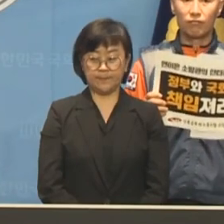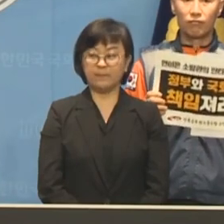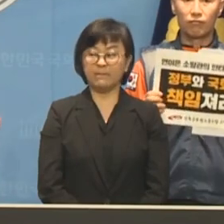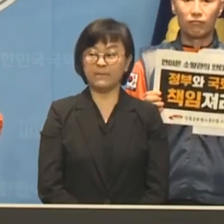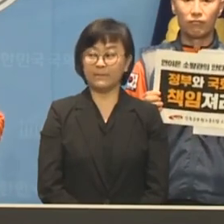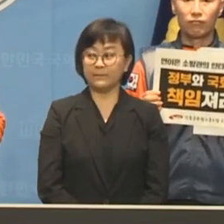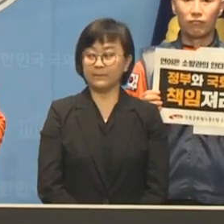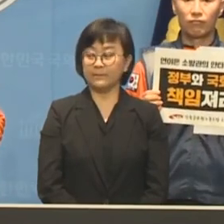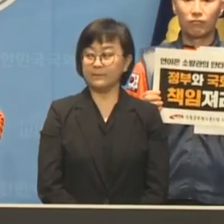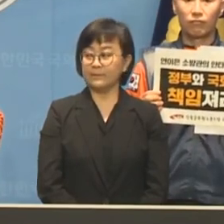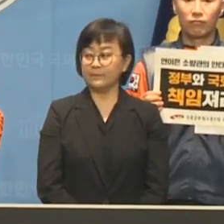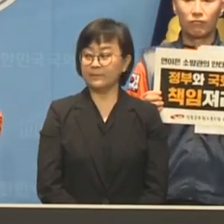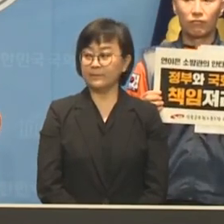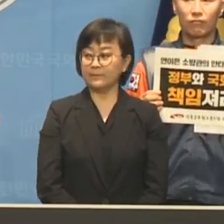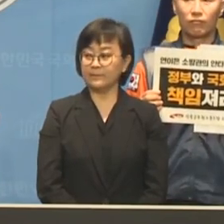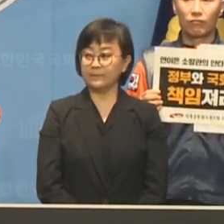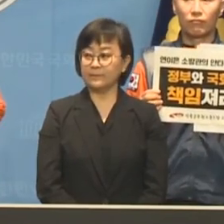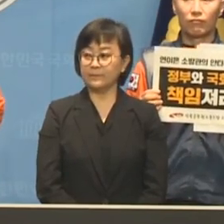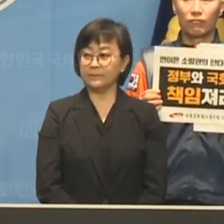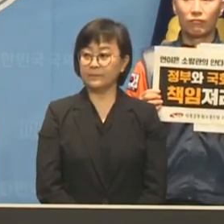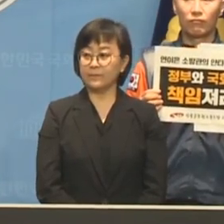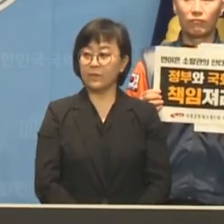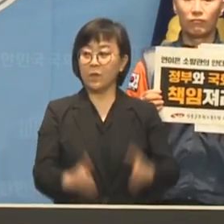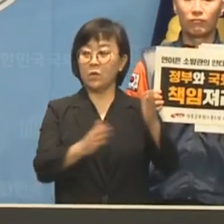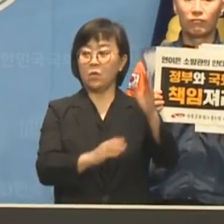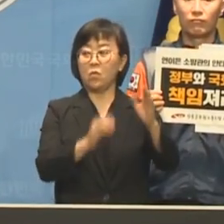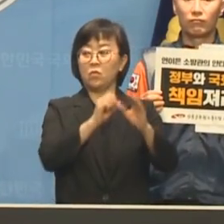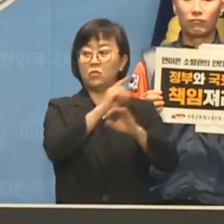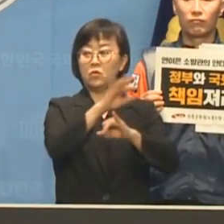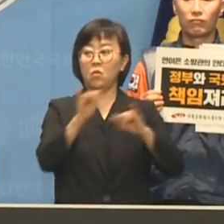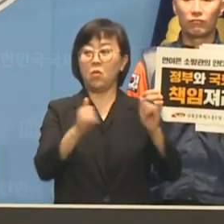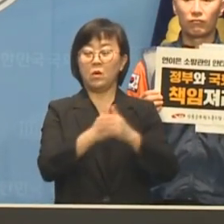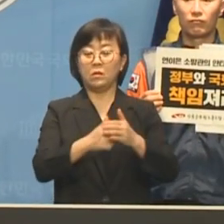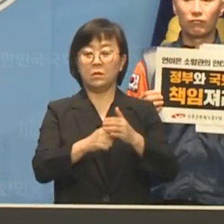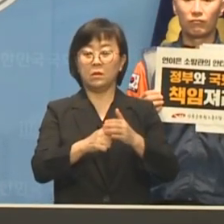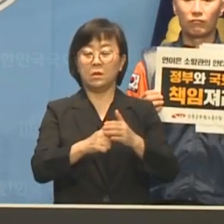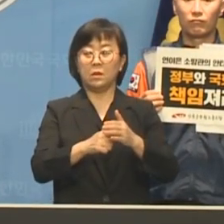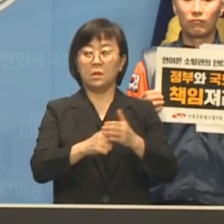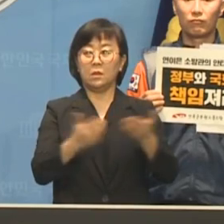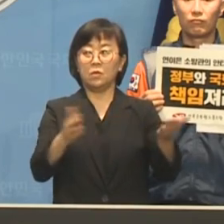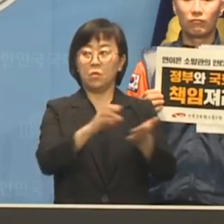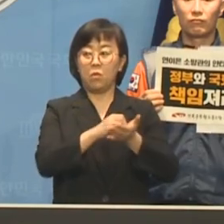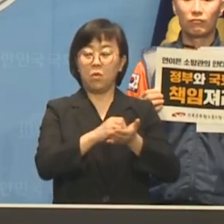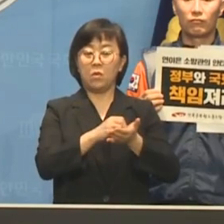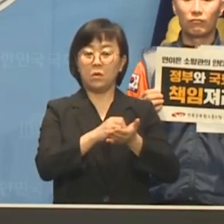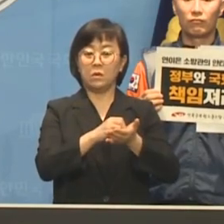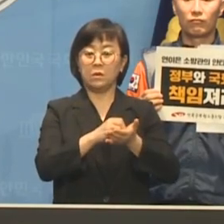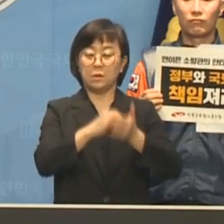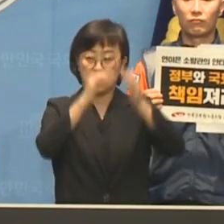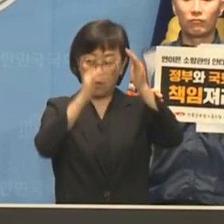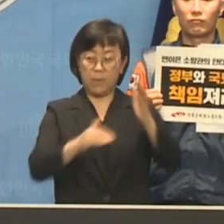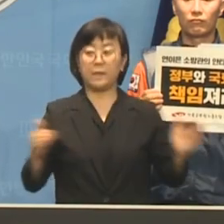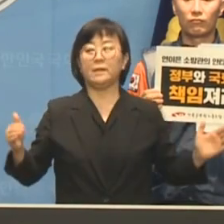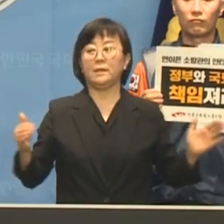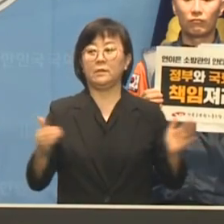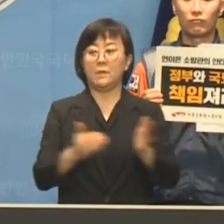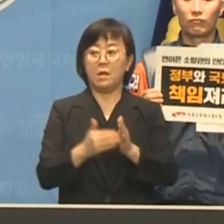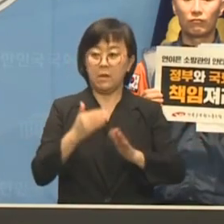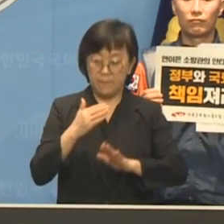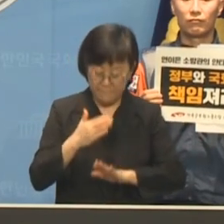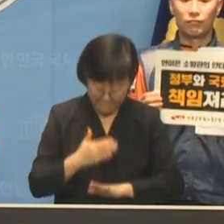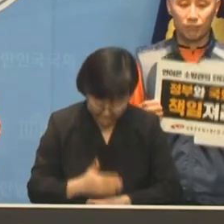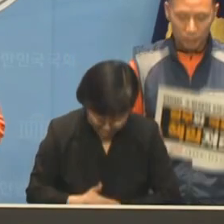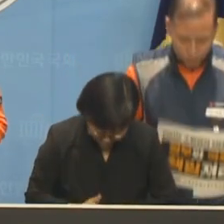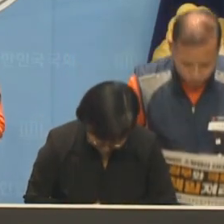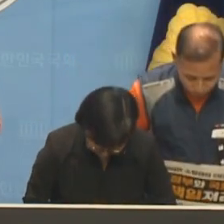예, 아주 전국 공무원 노동조합 소방본부 기자회견을 마치겠습니다. 감사합니다.